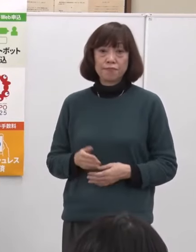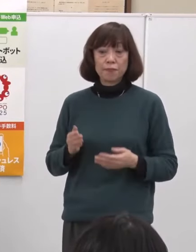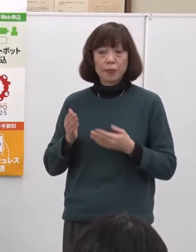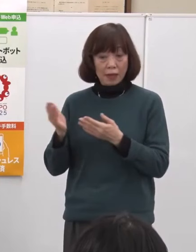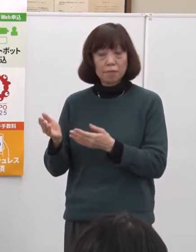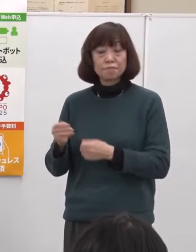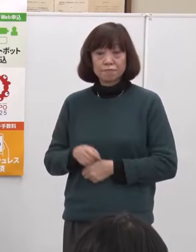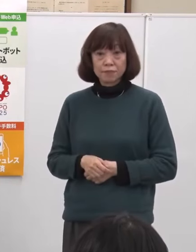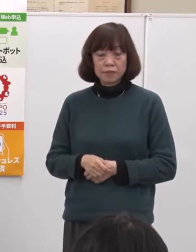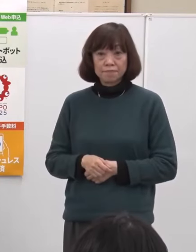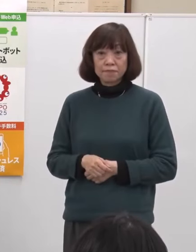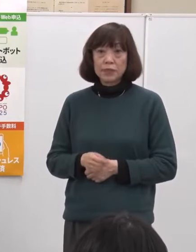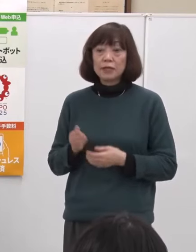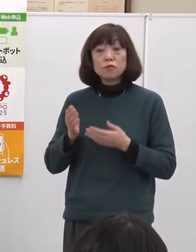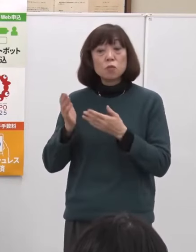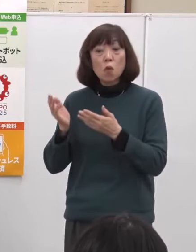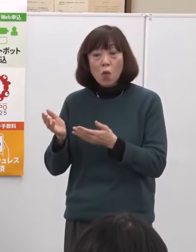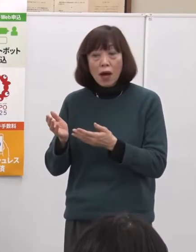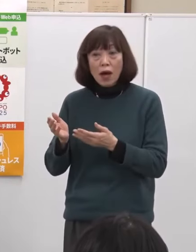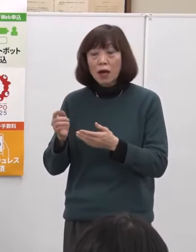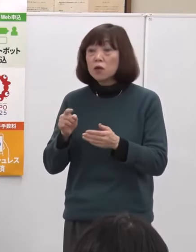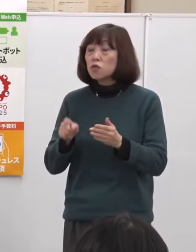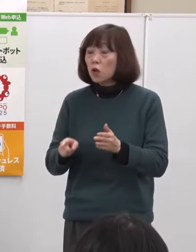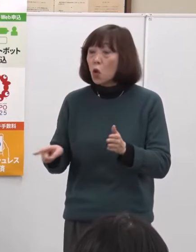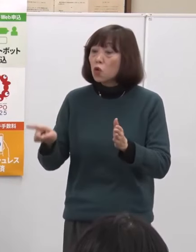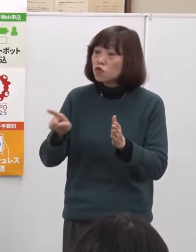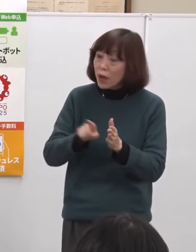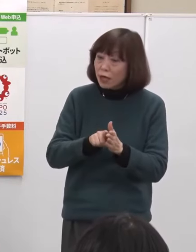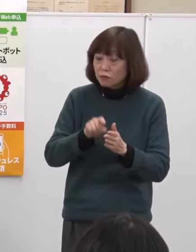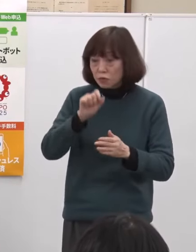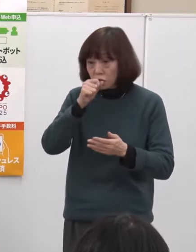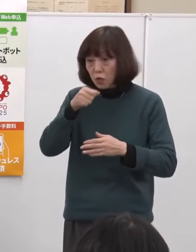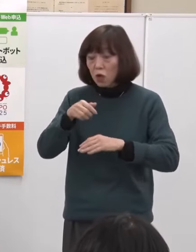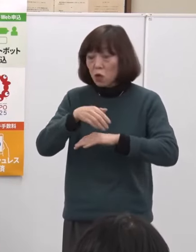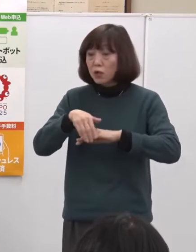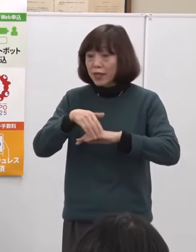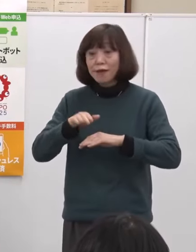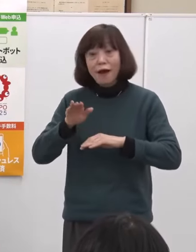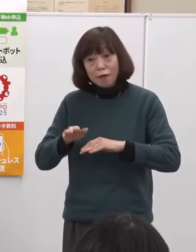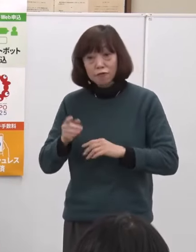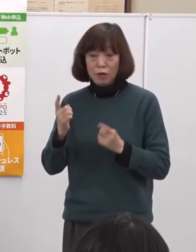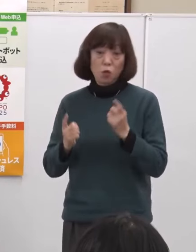加える予定があるかどうかという質問なんですが、あるんですか？